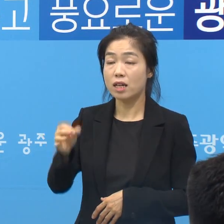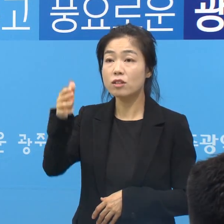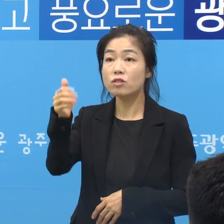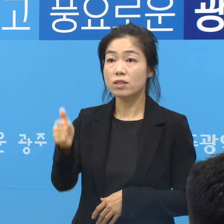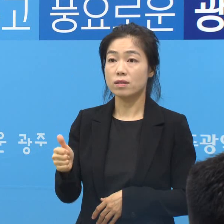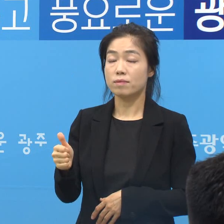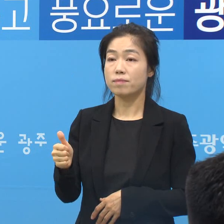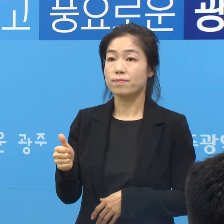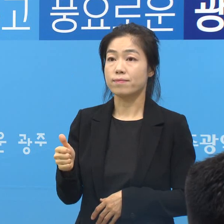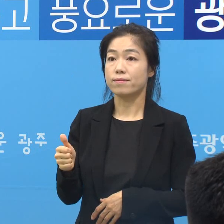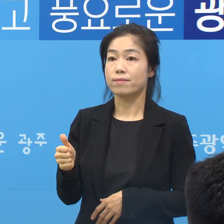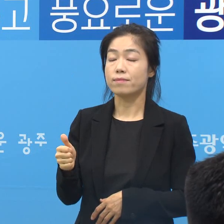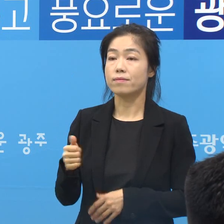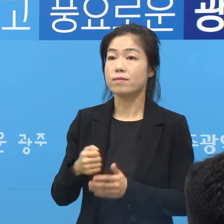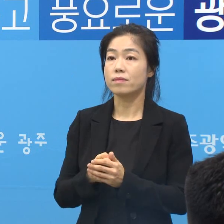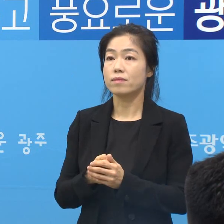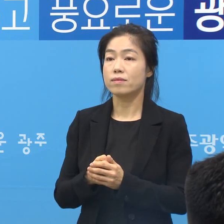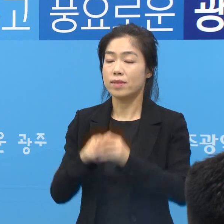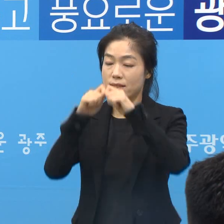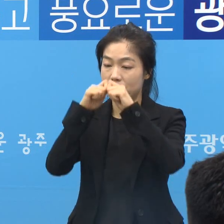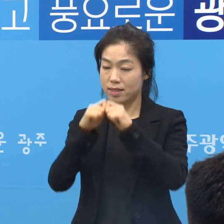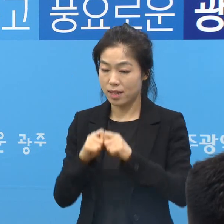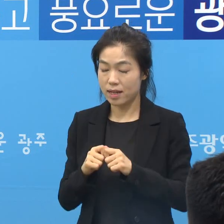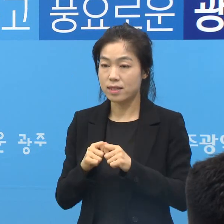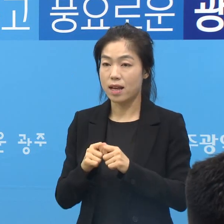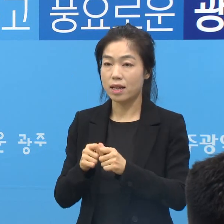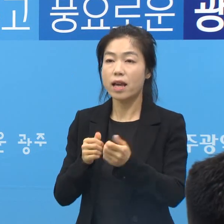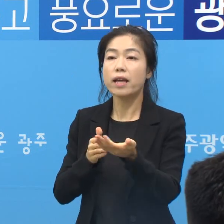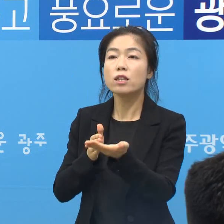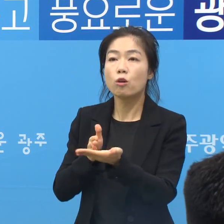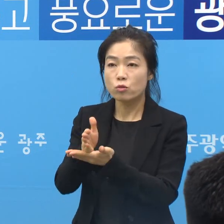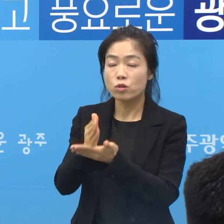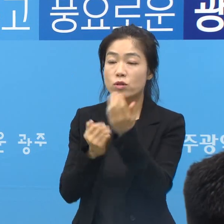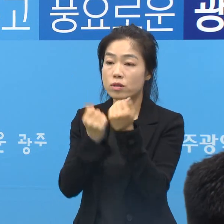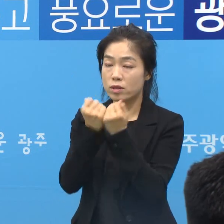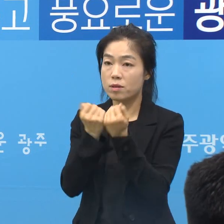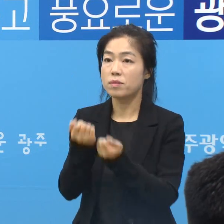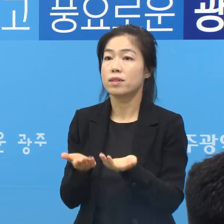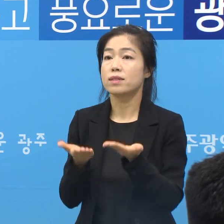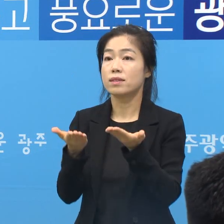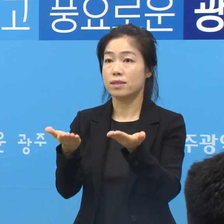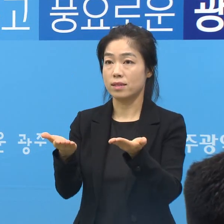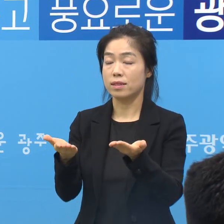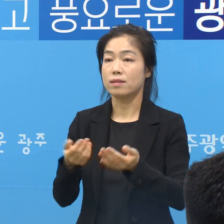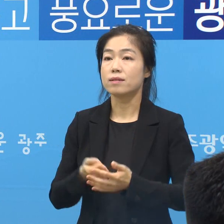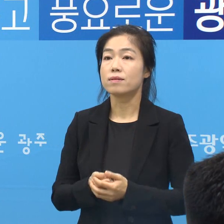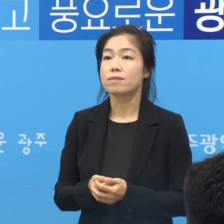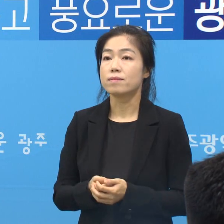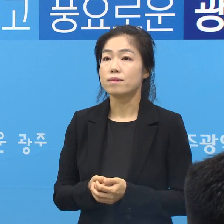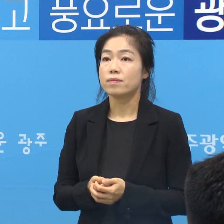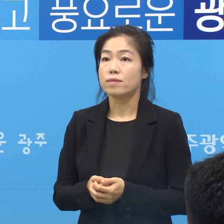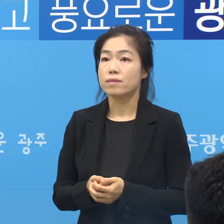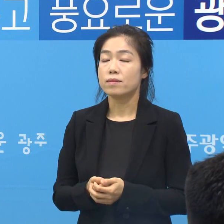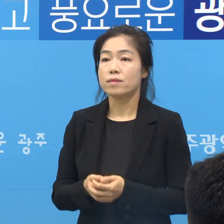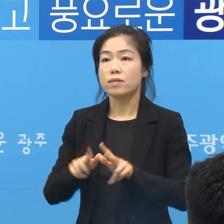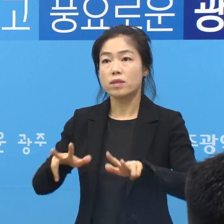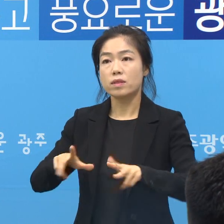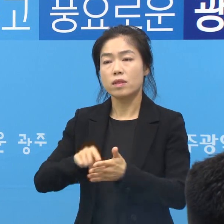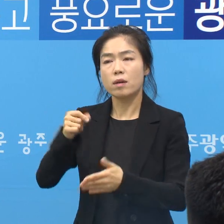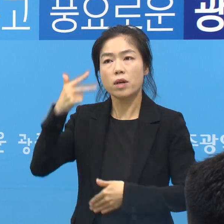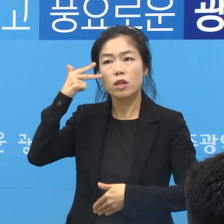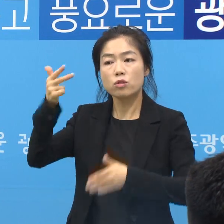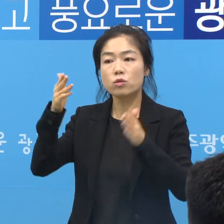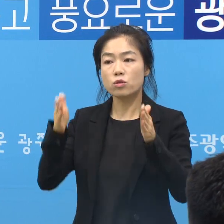국장께서 그 상세하게 전문적으로 설명을 해드리겠습니다만, 지금 한